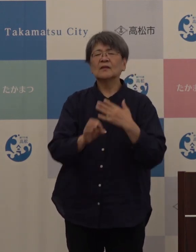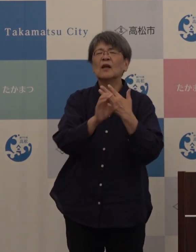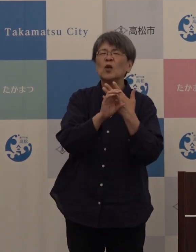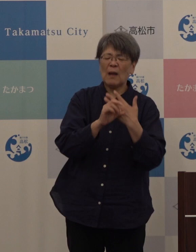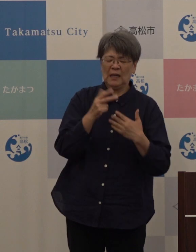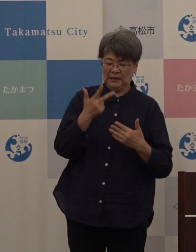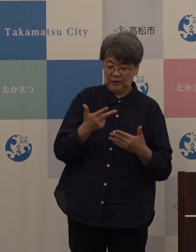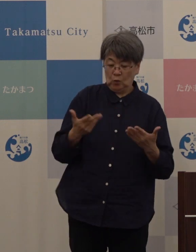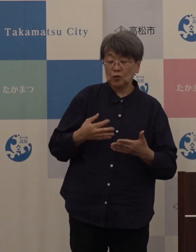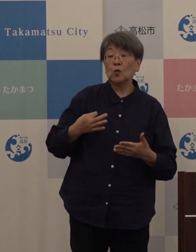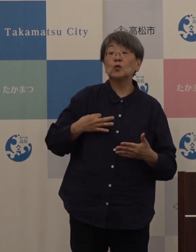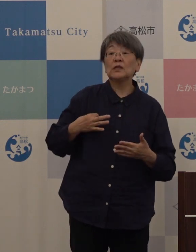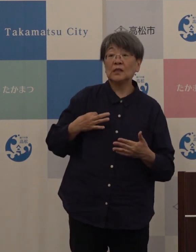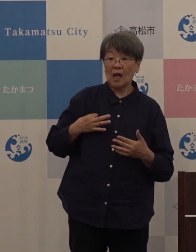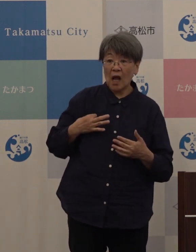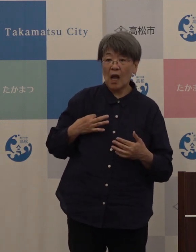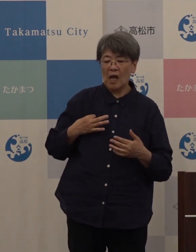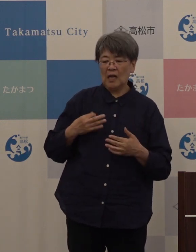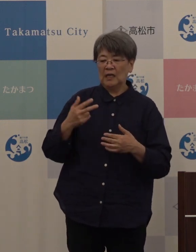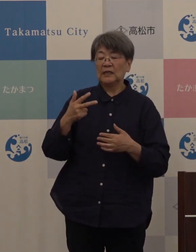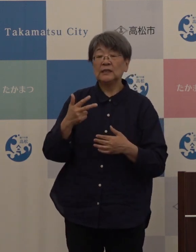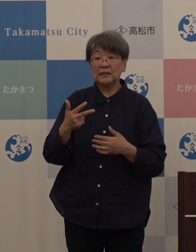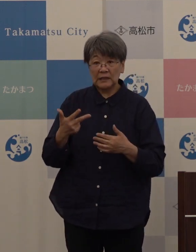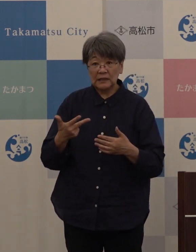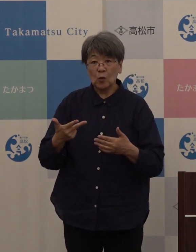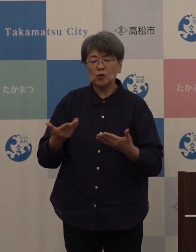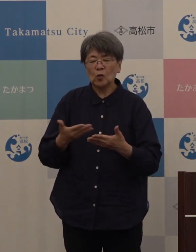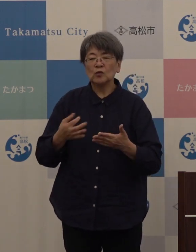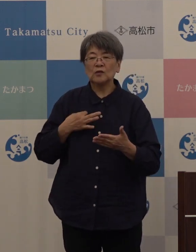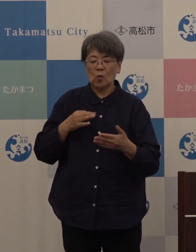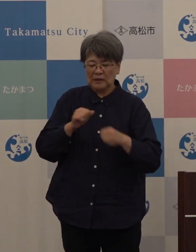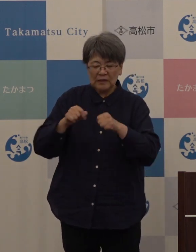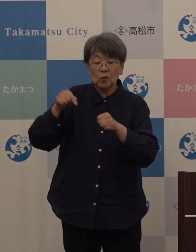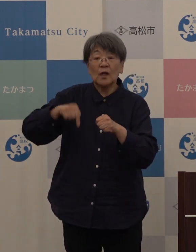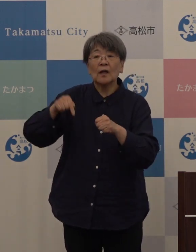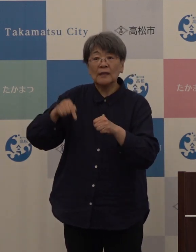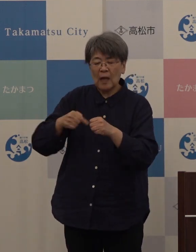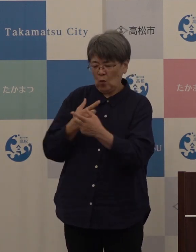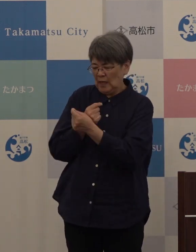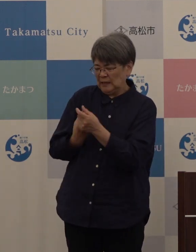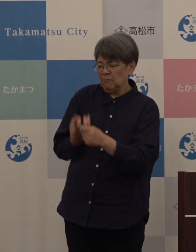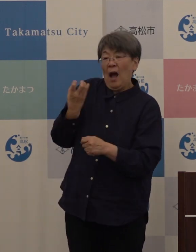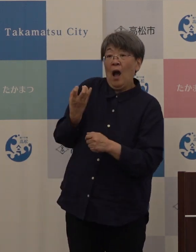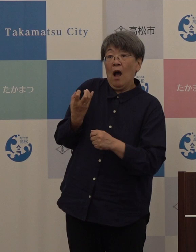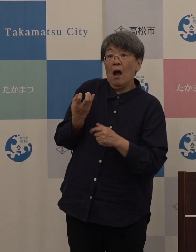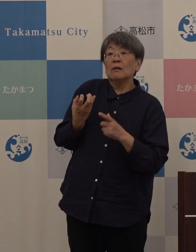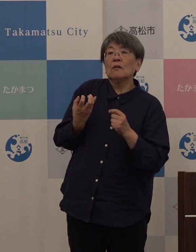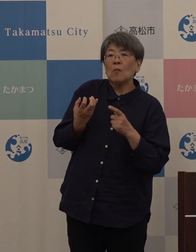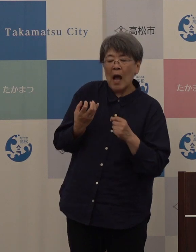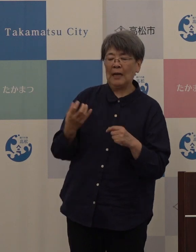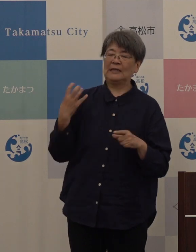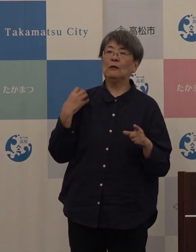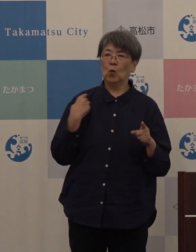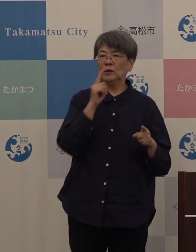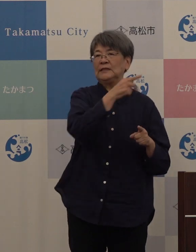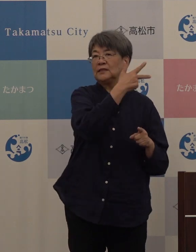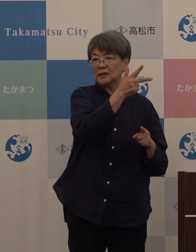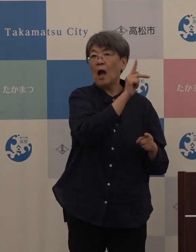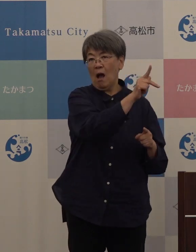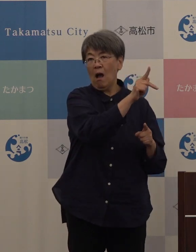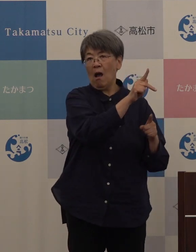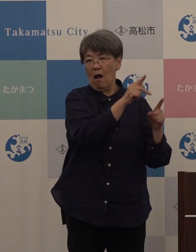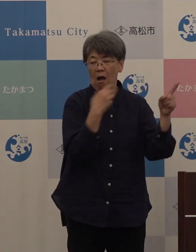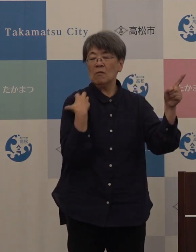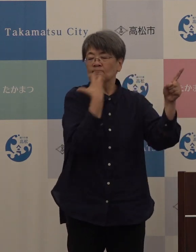市の職員が市の執行部の中で執行部の中でこの同様の事例が起こったら、もちろん担当である人事課がそ